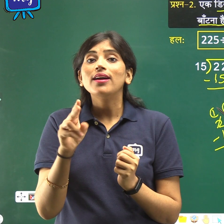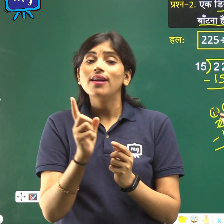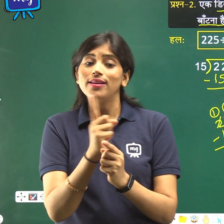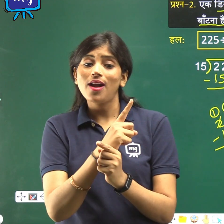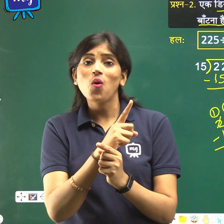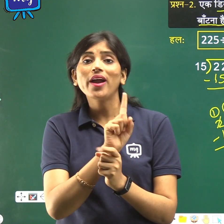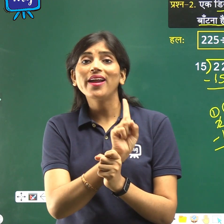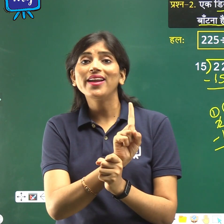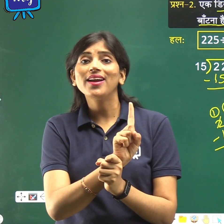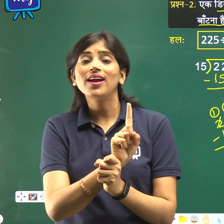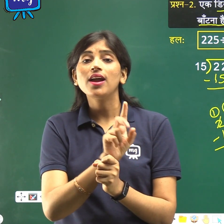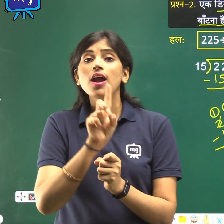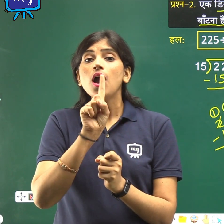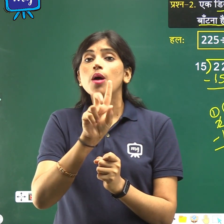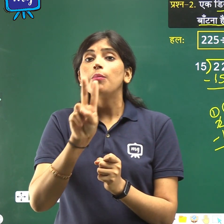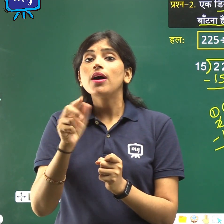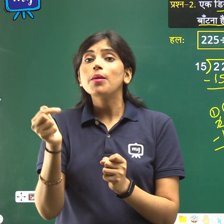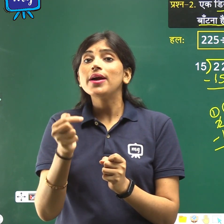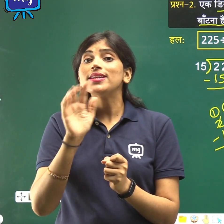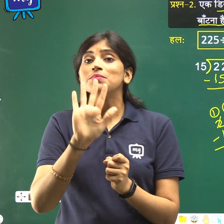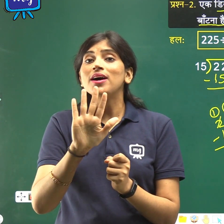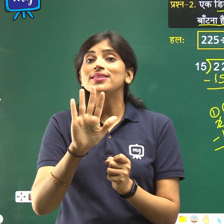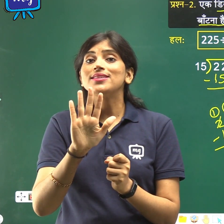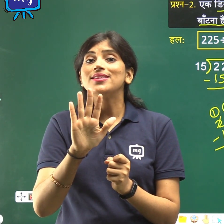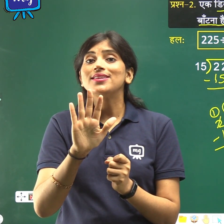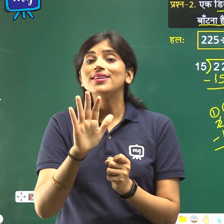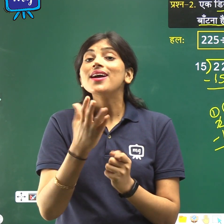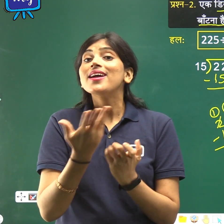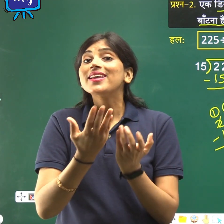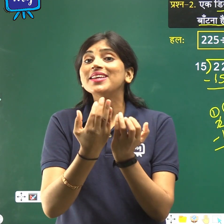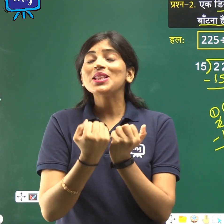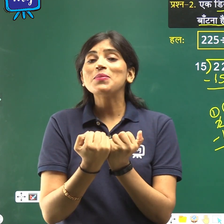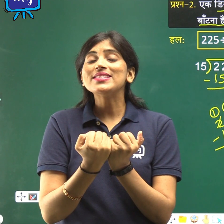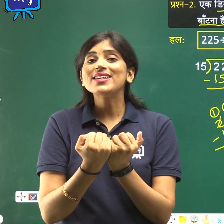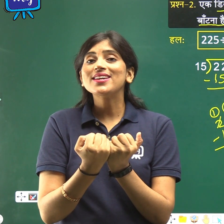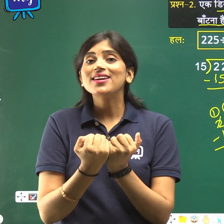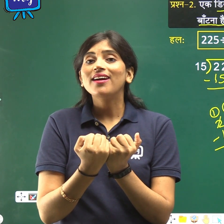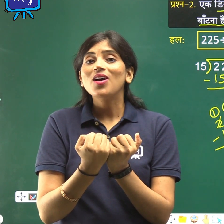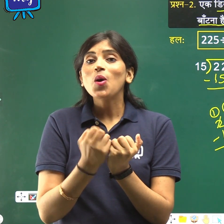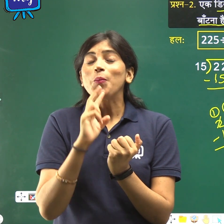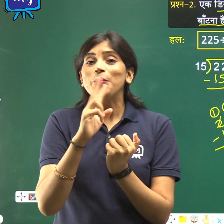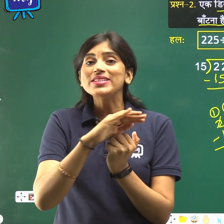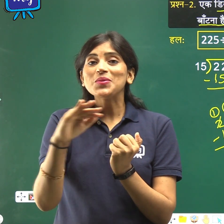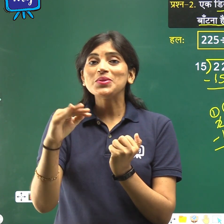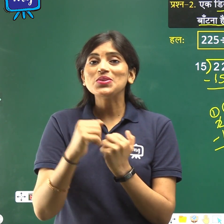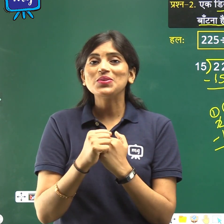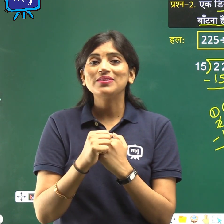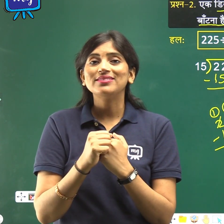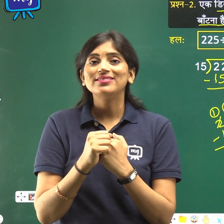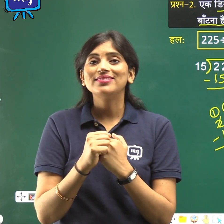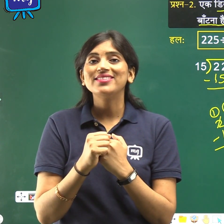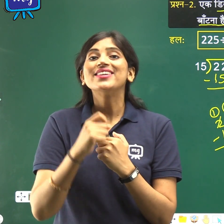गए 1। 12 में से 5 गए, कितने बचे? बताओ बच्चों।